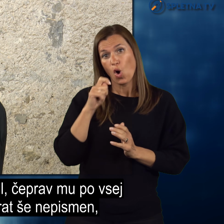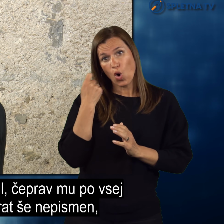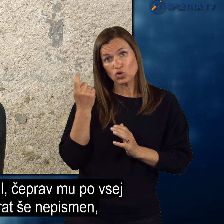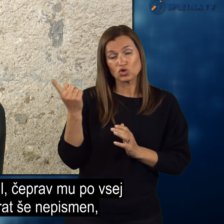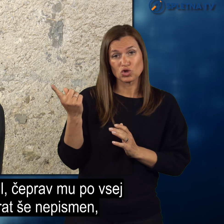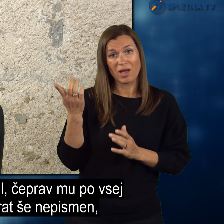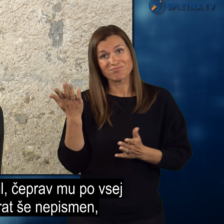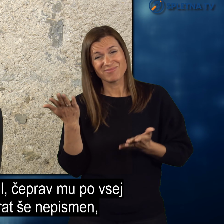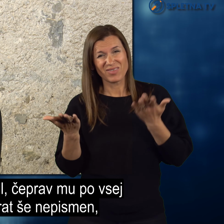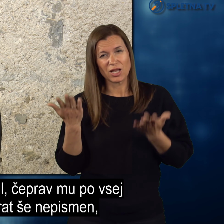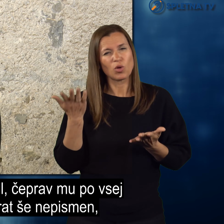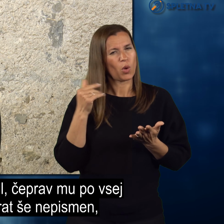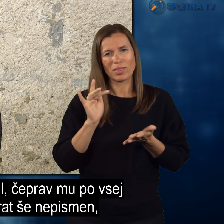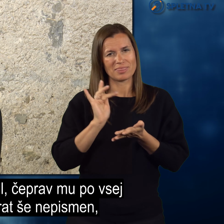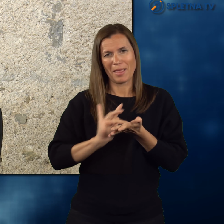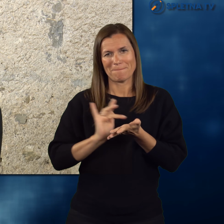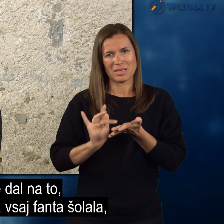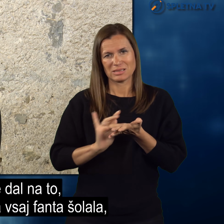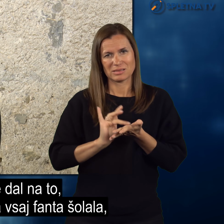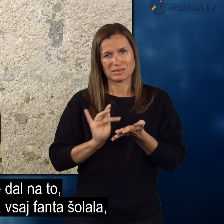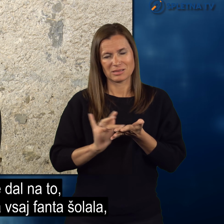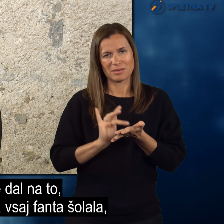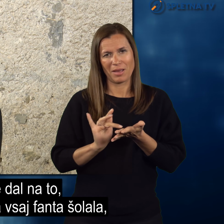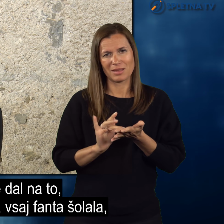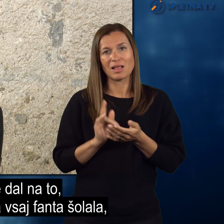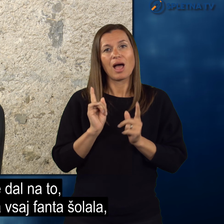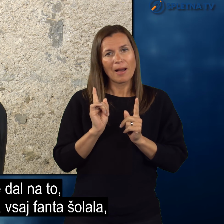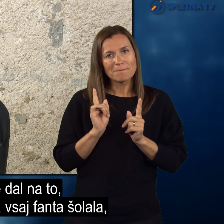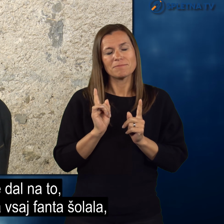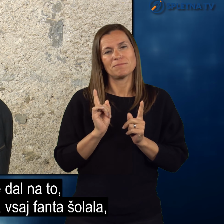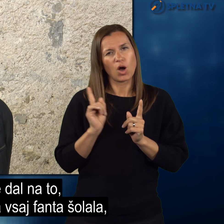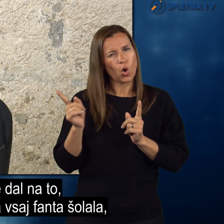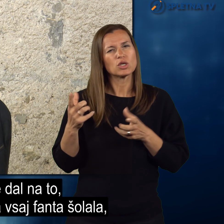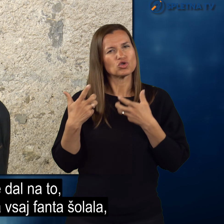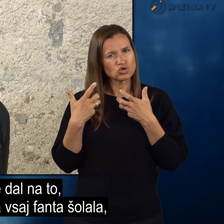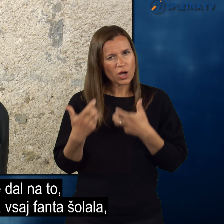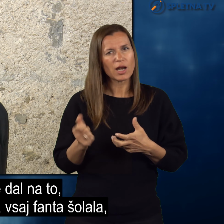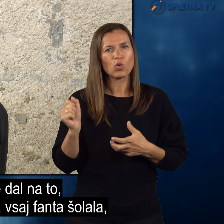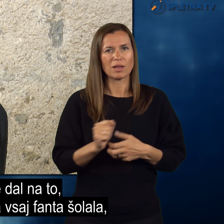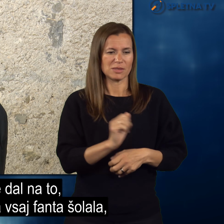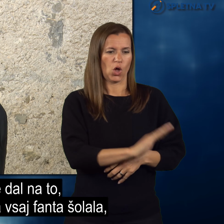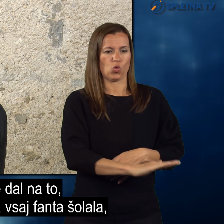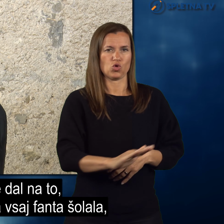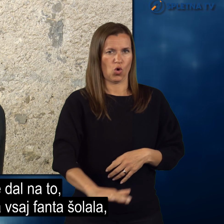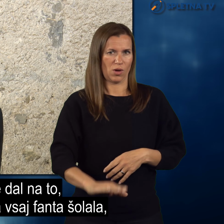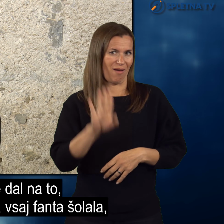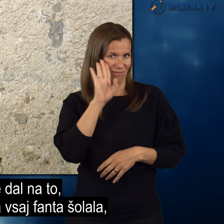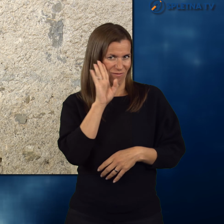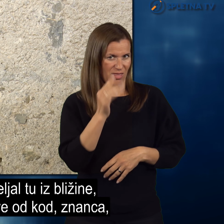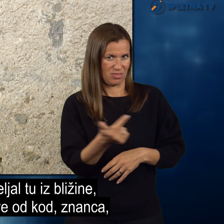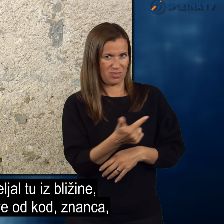po vsej verjetnosti takrat še ne pismen, ampak je dal na to, da bi se od fanta, vsaj fanta